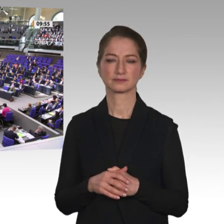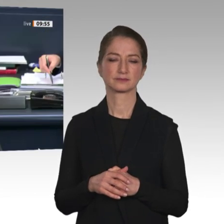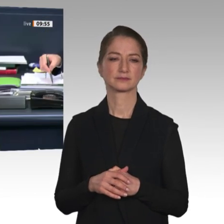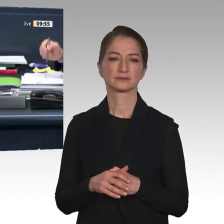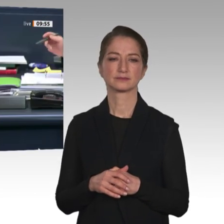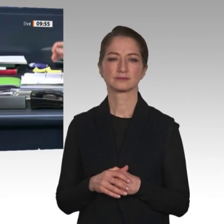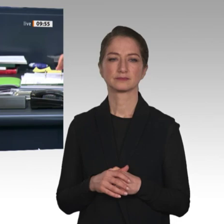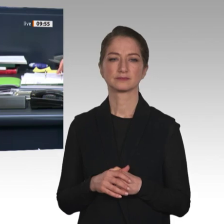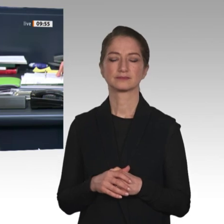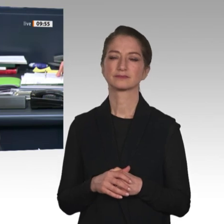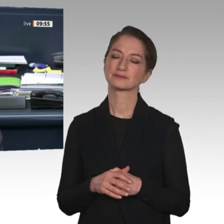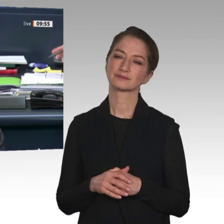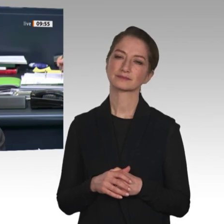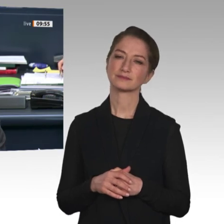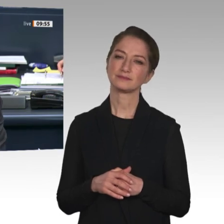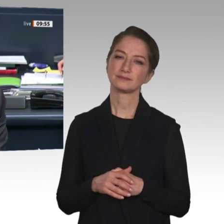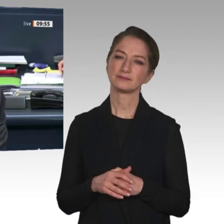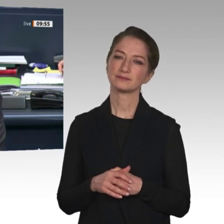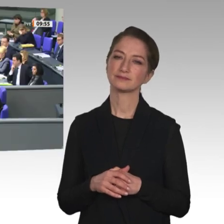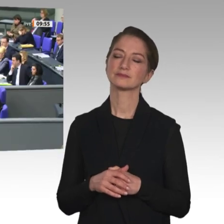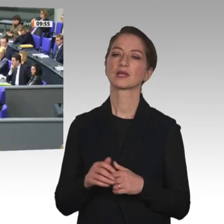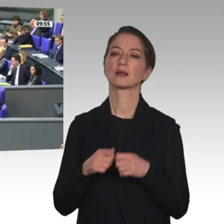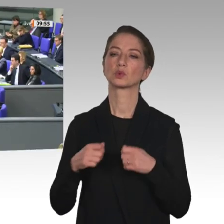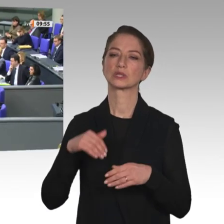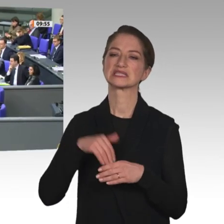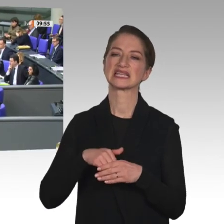Jetzt hat das Wort der Bundesinnenminister Horst Seehofer.